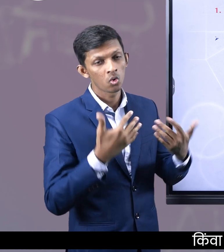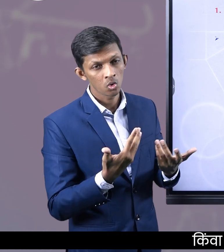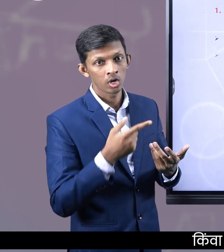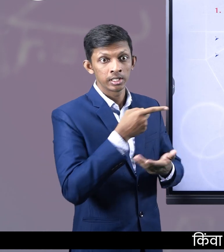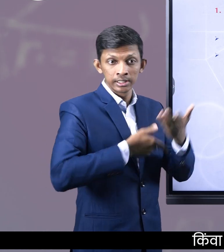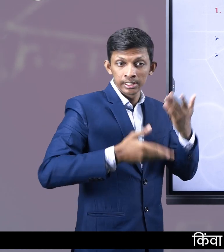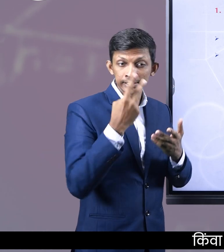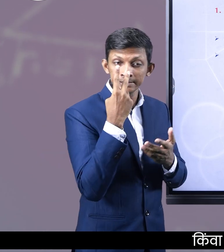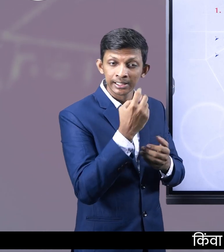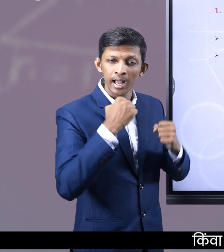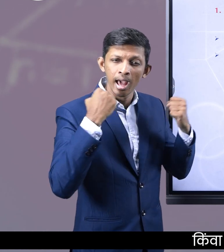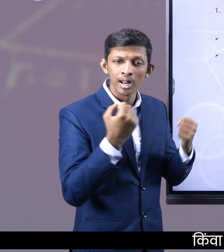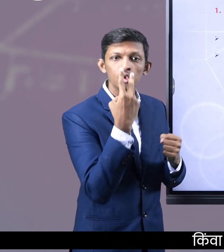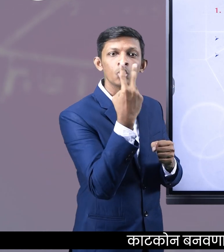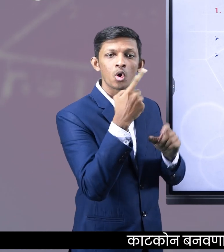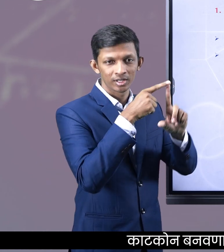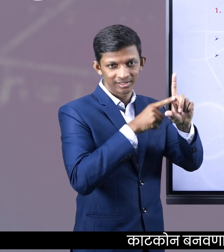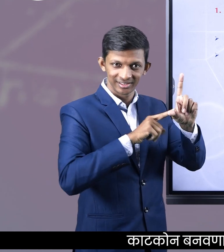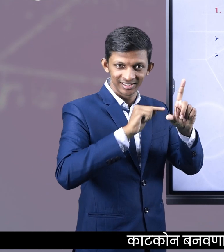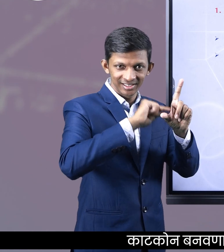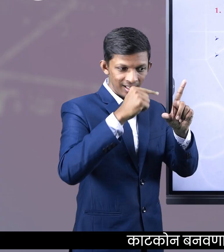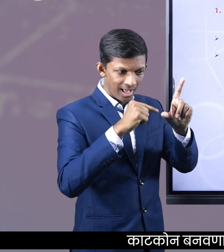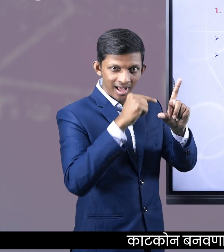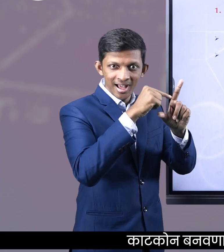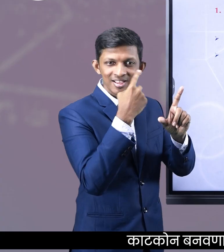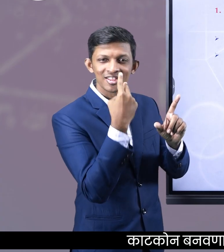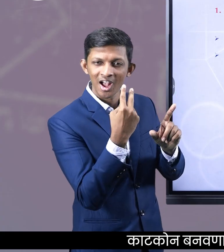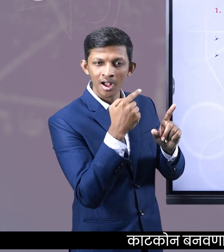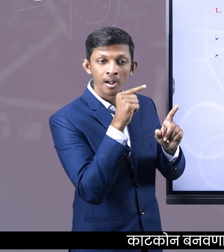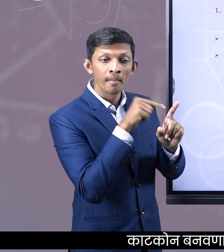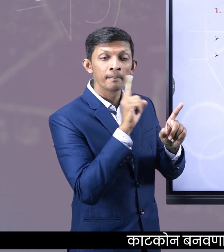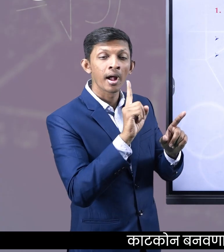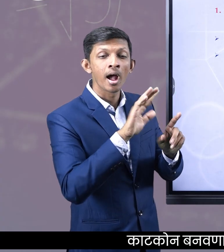किंवा तुम्ही असं म्हणू शकता की काटकोन बनवणाऱ्या दोन कोनांना पूरक कोन म्हणतात.